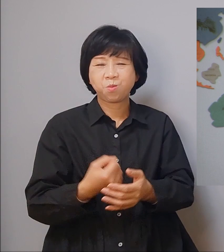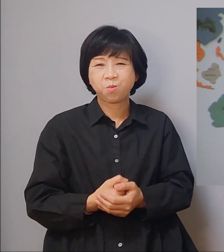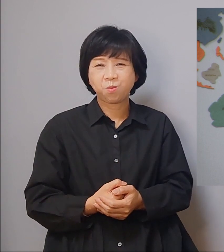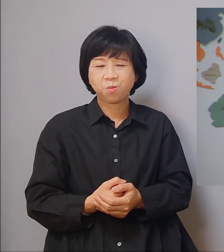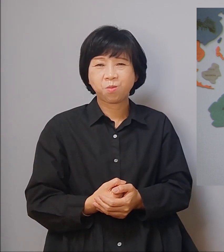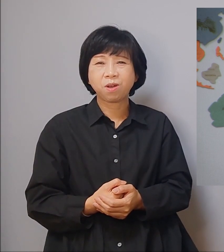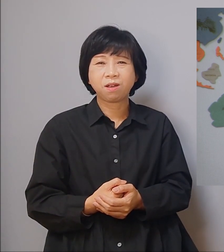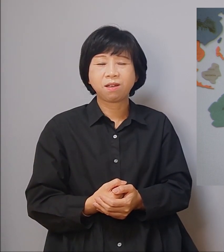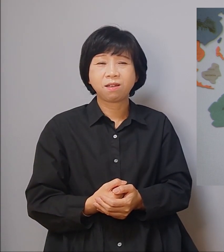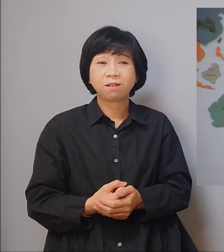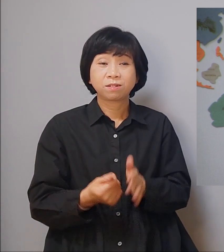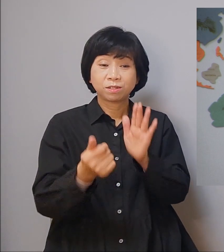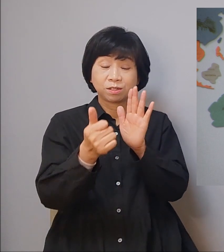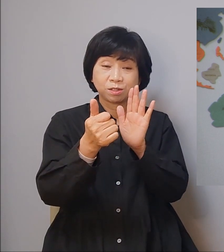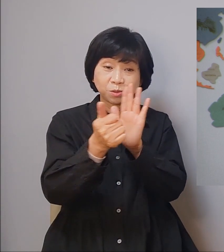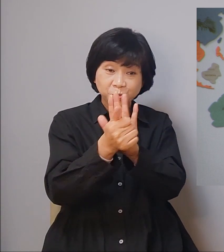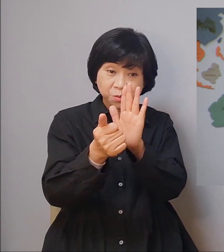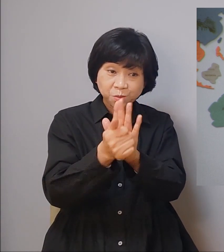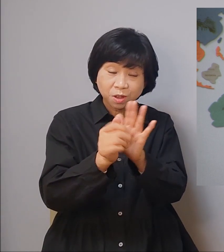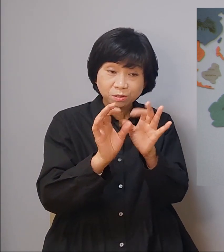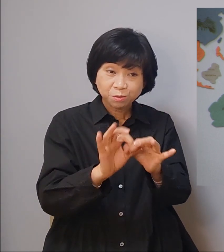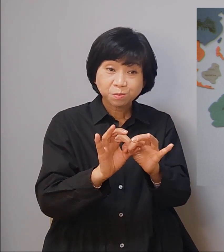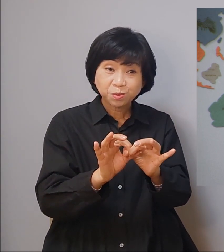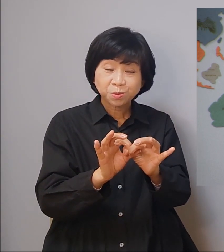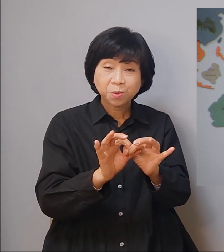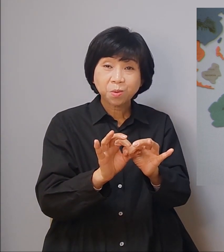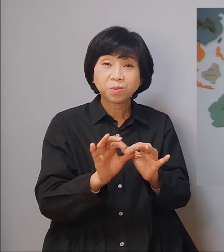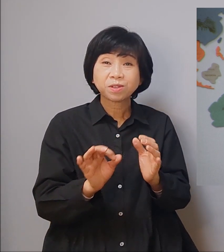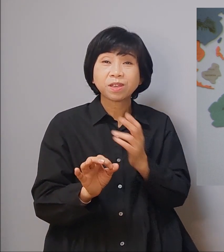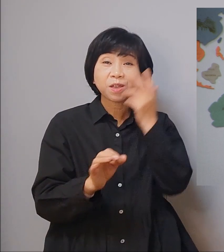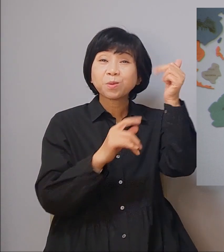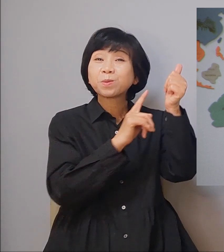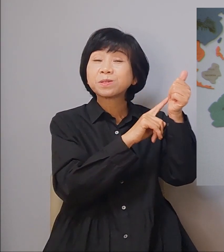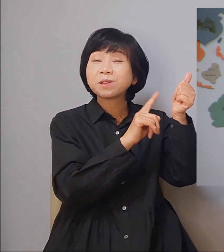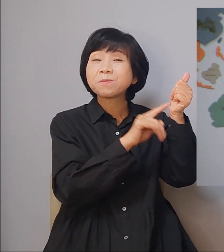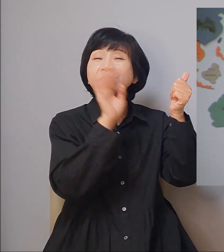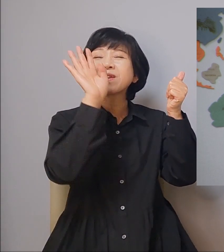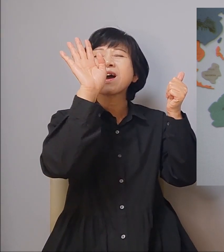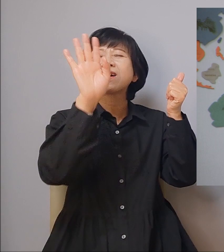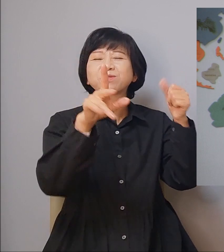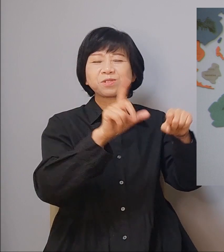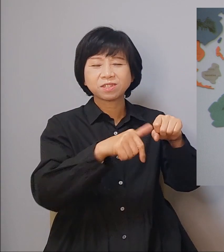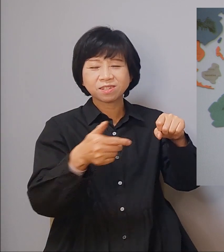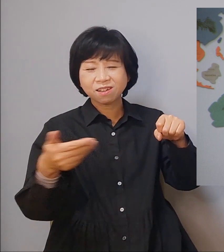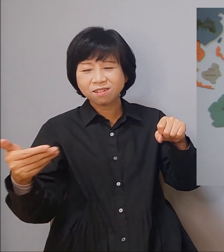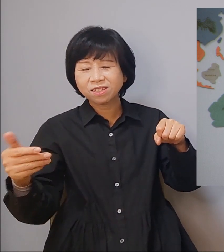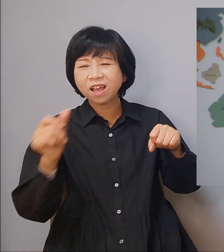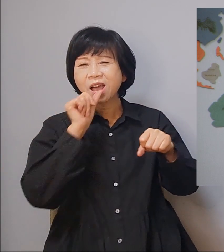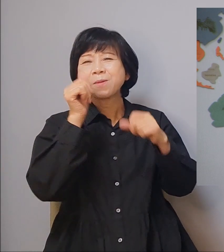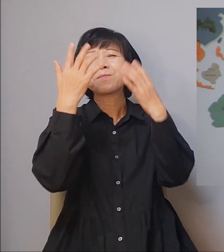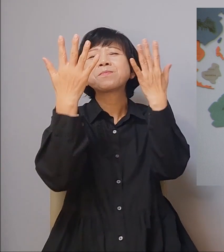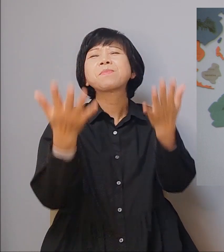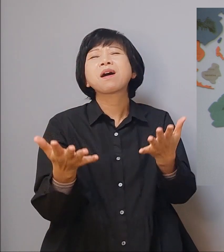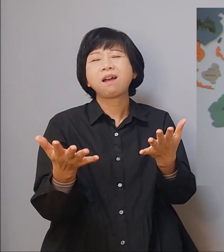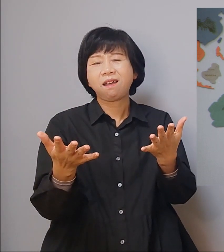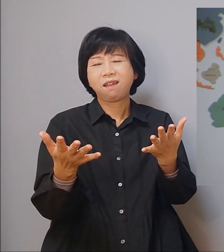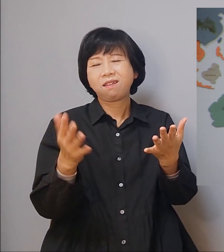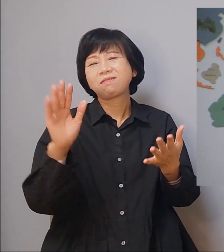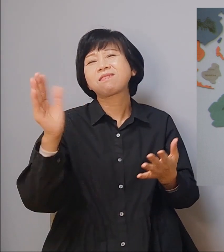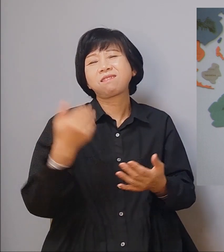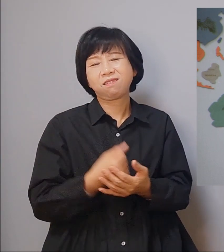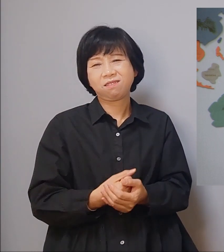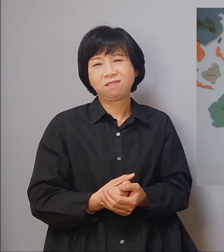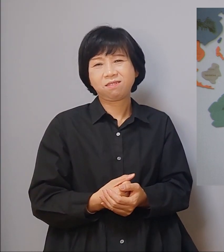결국 감옥에서 나오는 단초가 됩니다. 우리가 뭔가를 할 수 있으면 그걸로